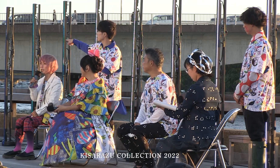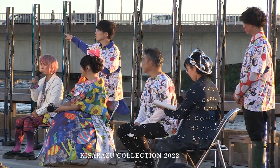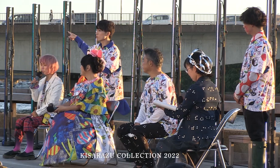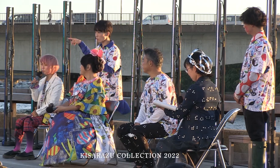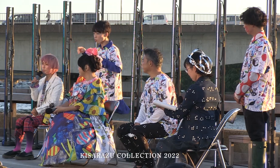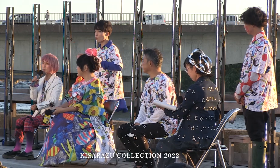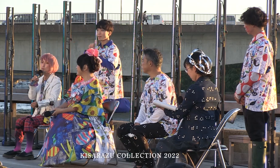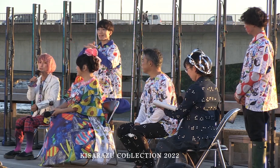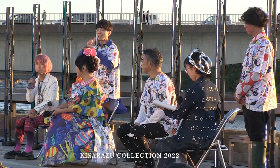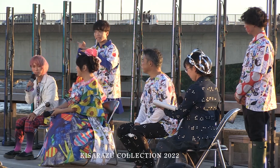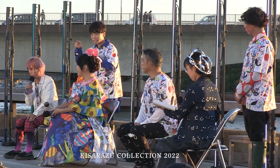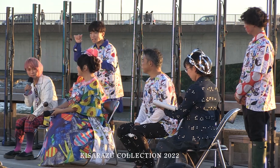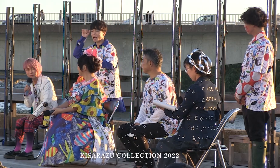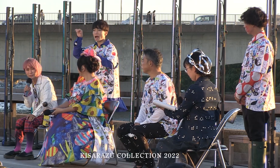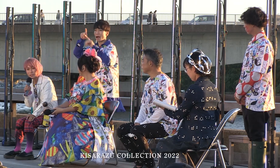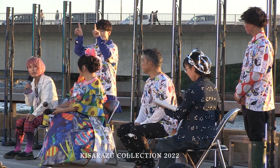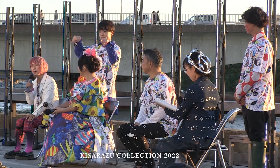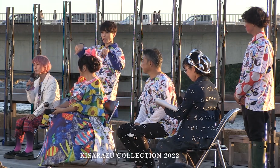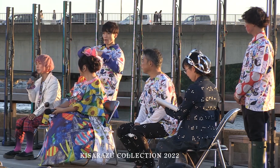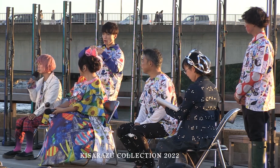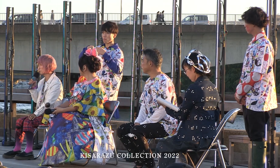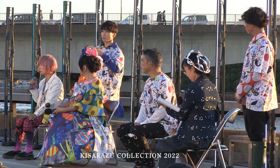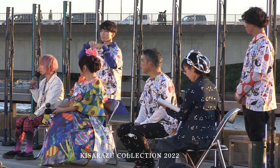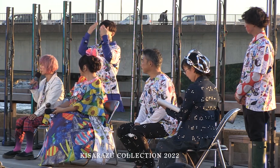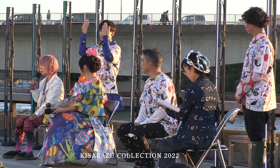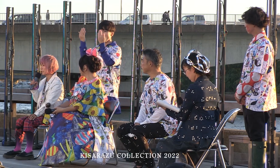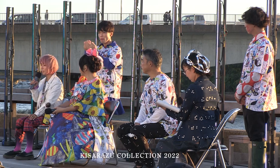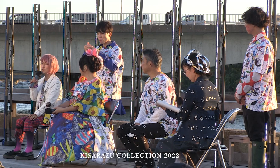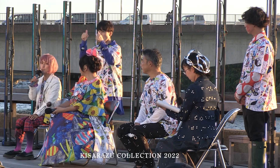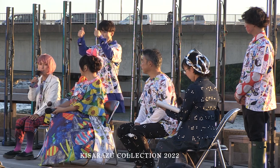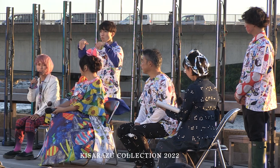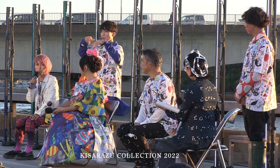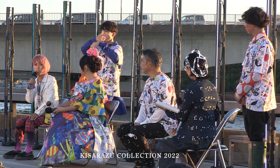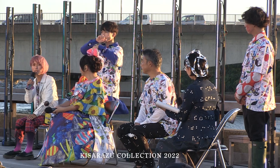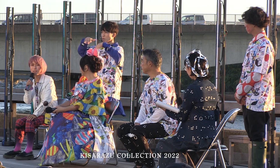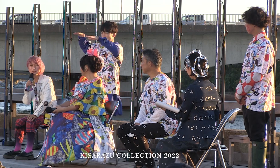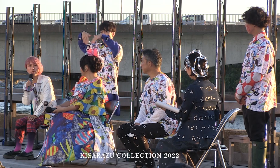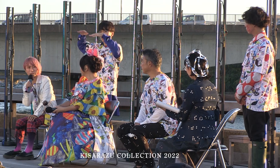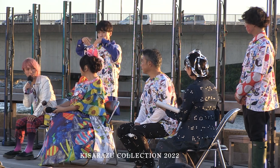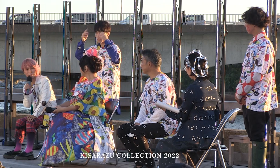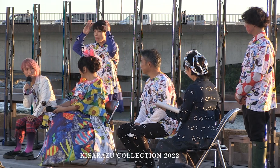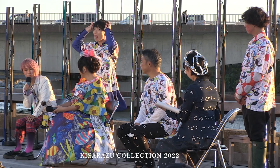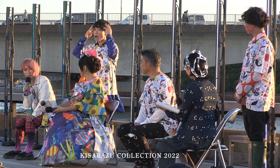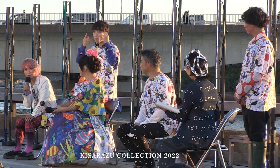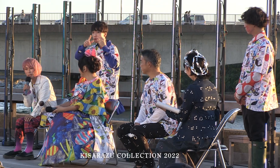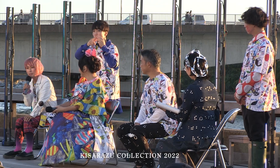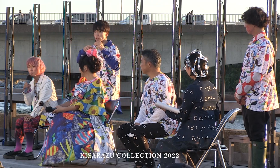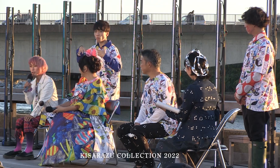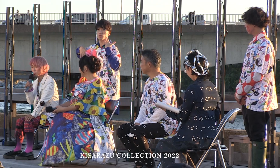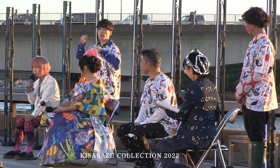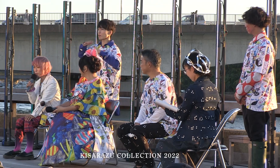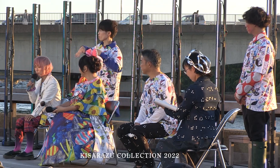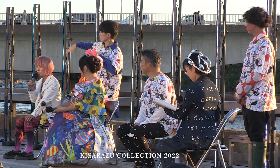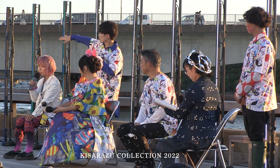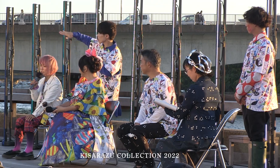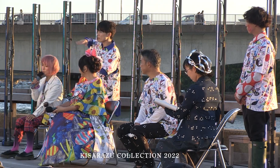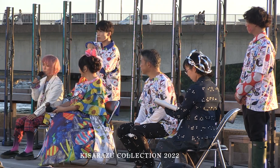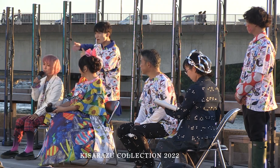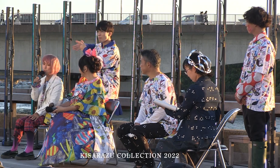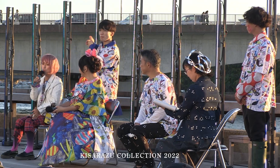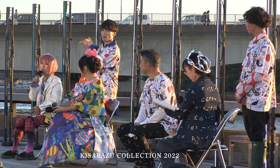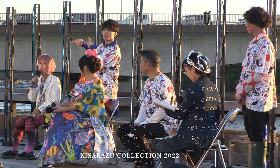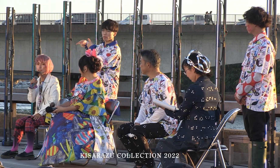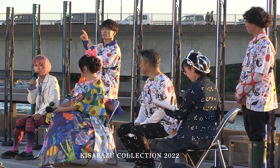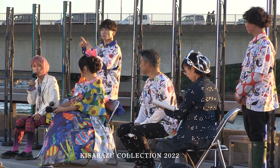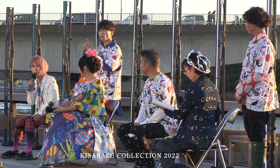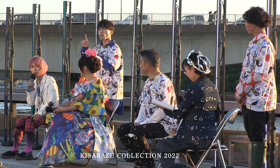アイデアも市民から募集して、でヘアメイクも生徒たちがみんなで作り上げた。で、それを一つの形